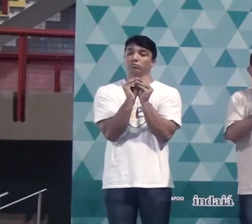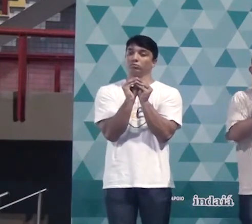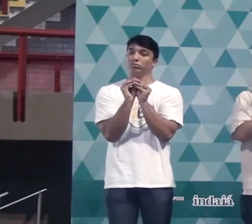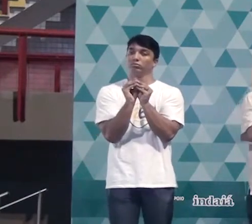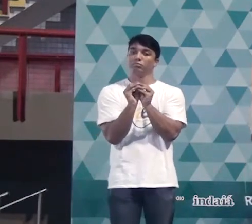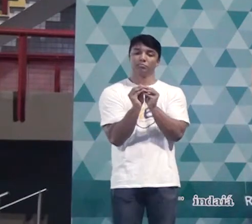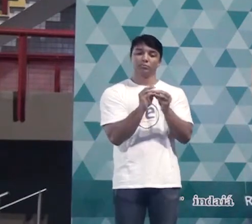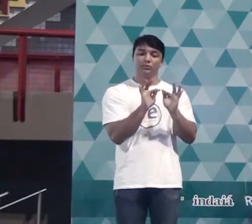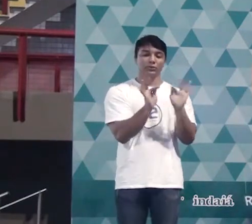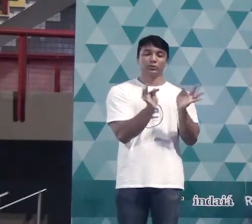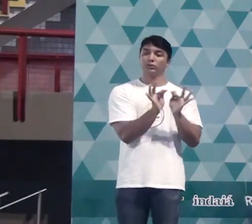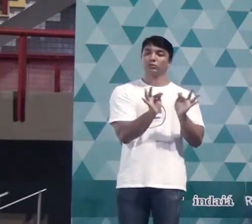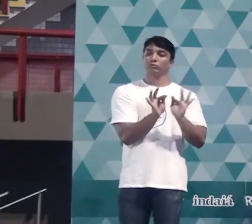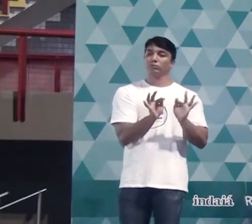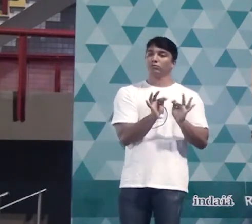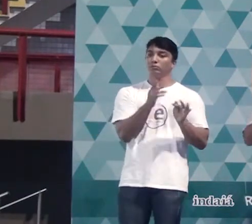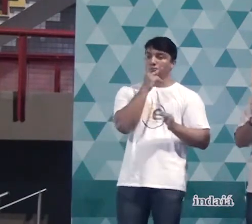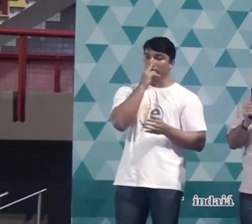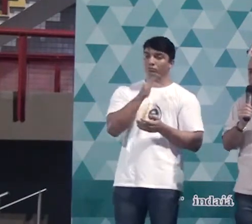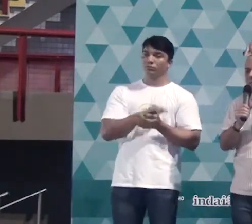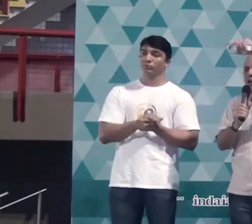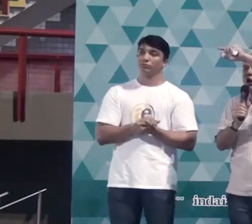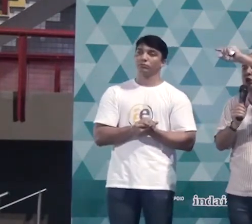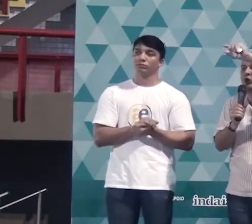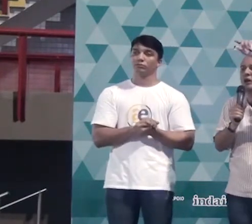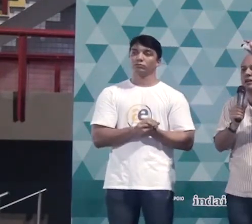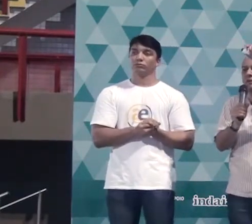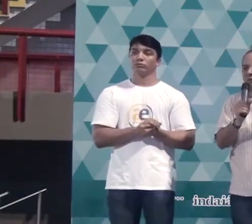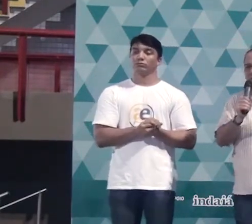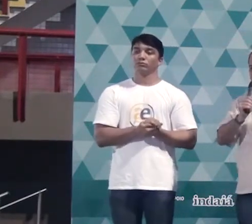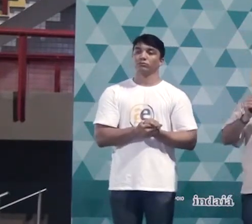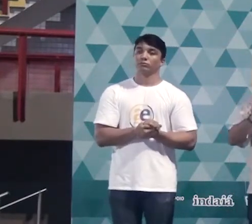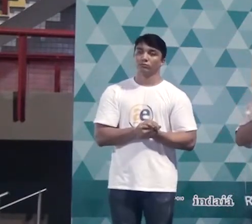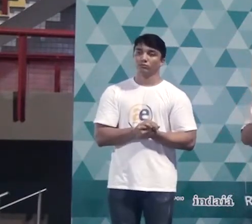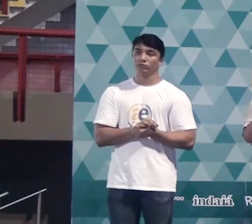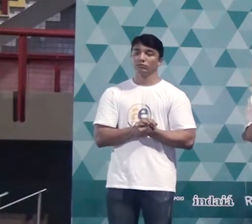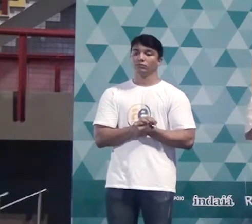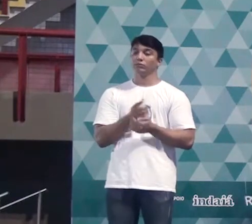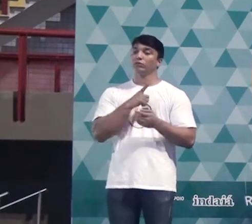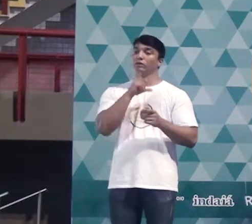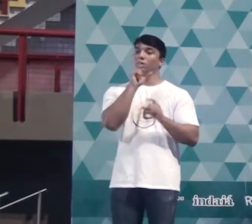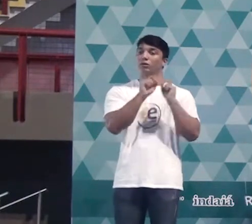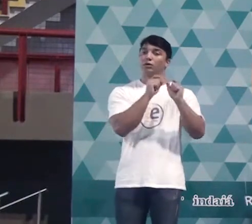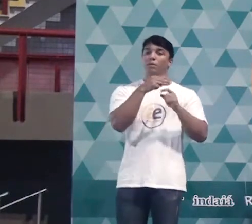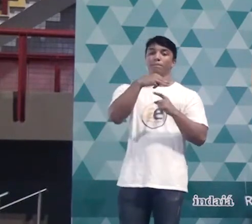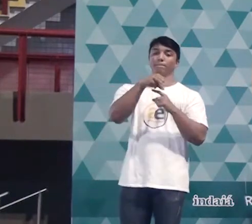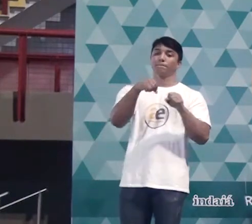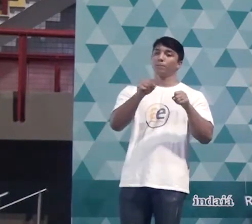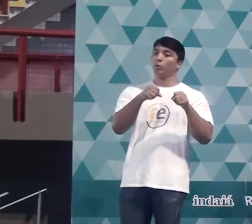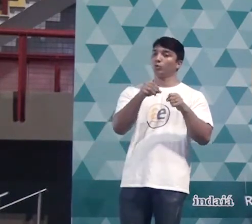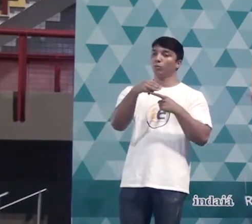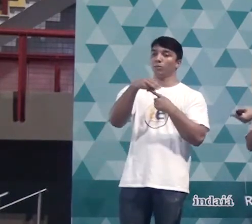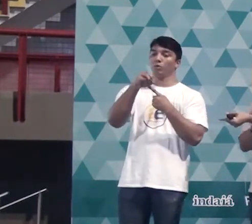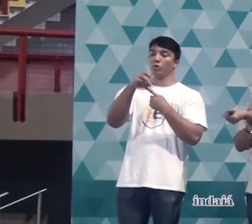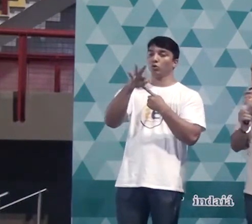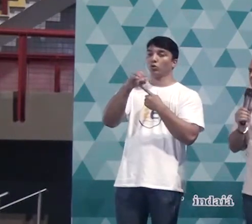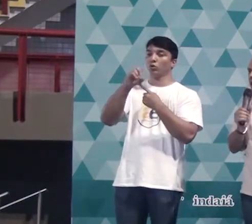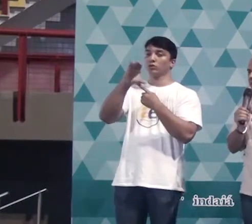de otorrinolaringologista, o que é que você diz? Otorrino. Em vez de motocicleta, reduz, dá o